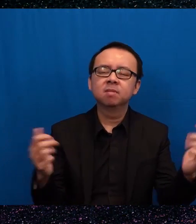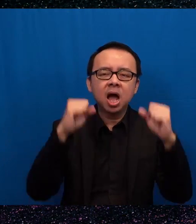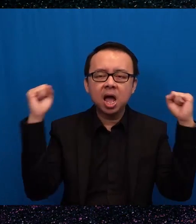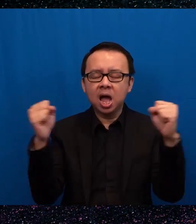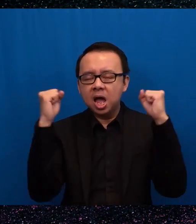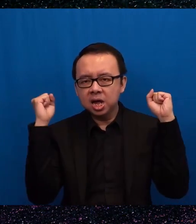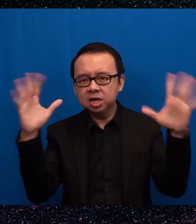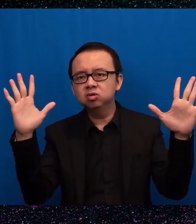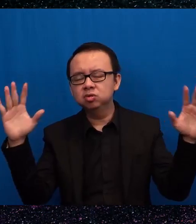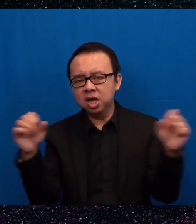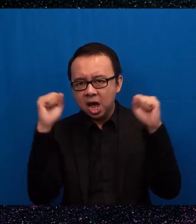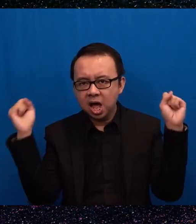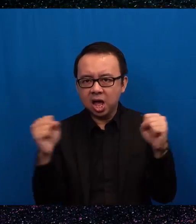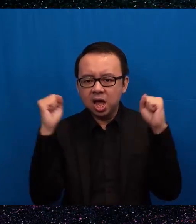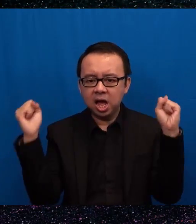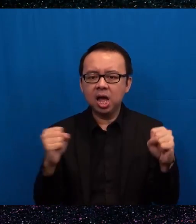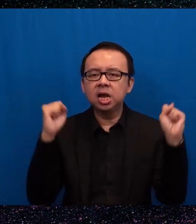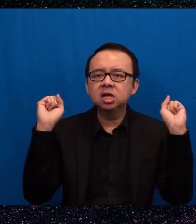inananananananamaya so